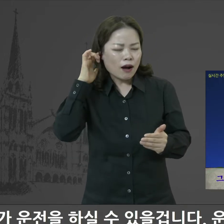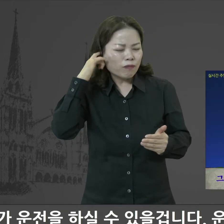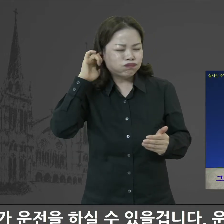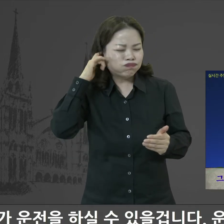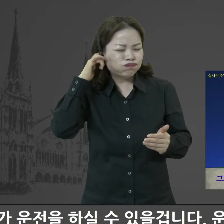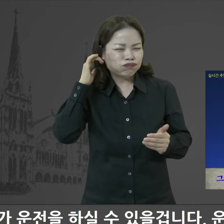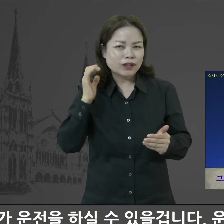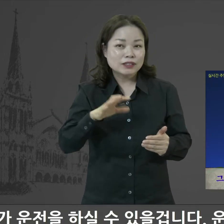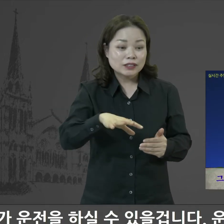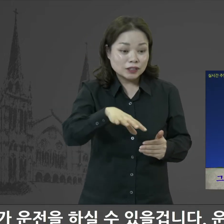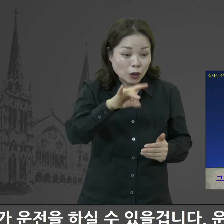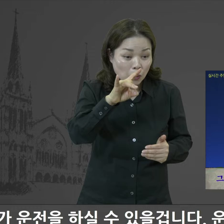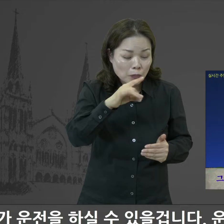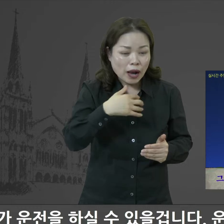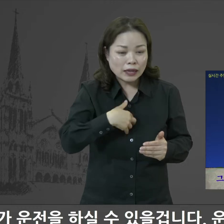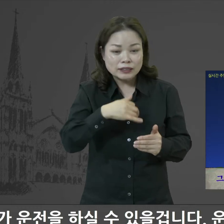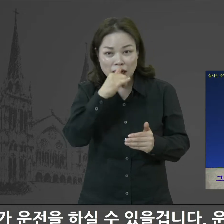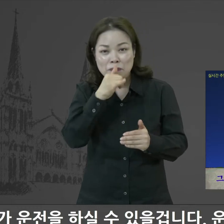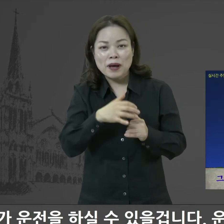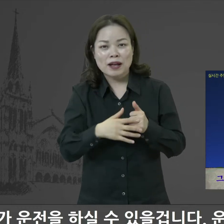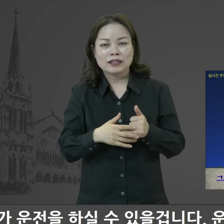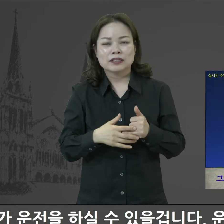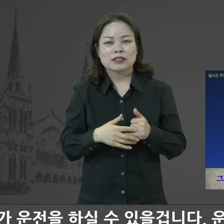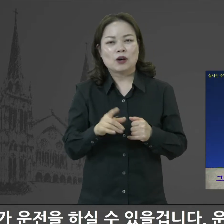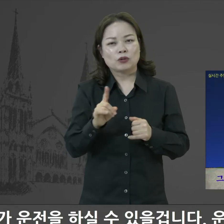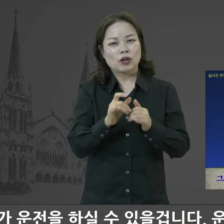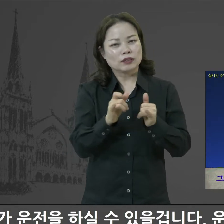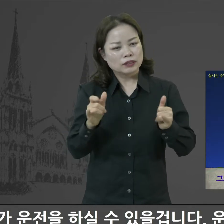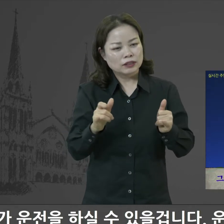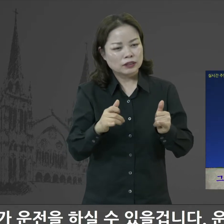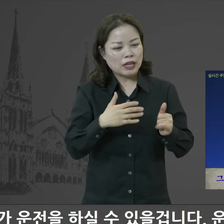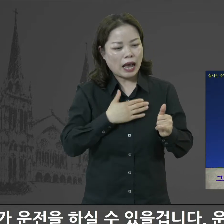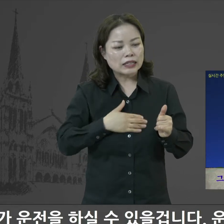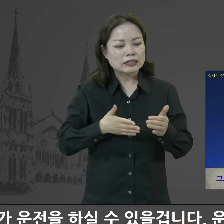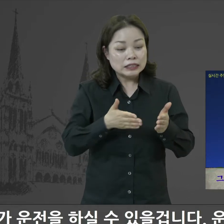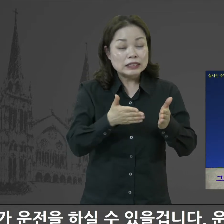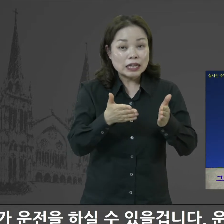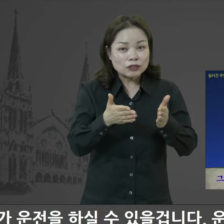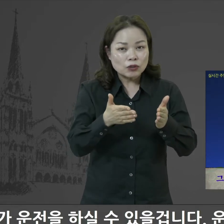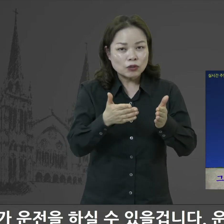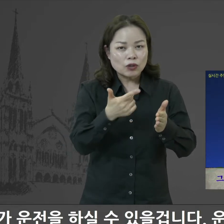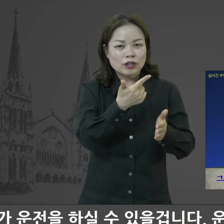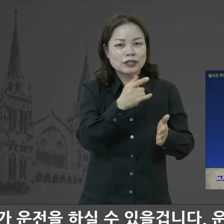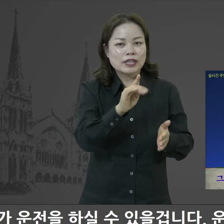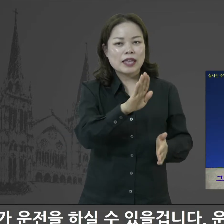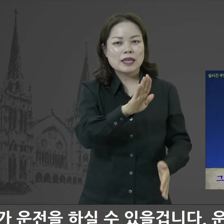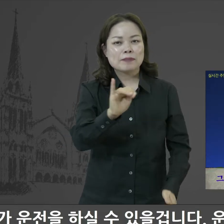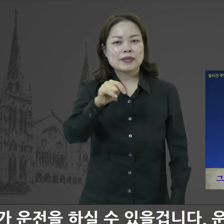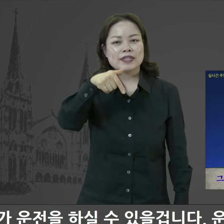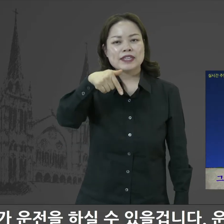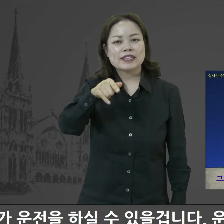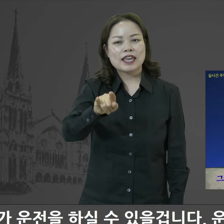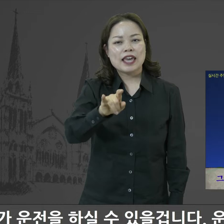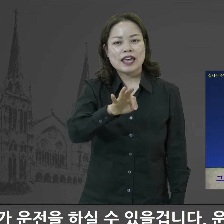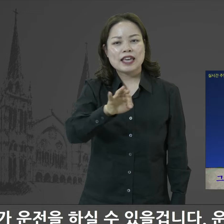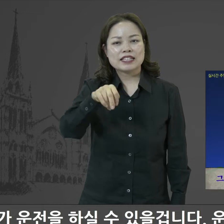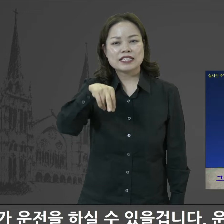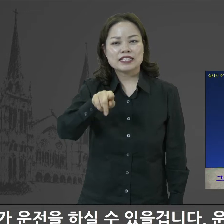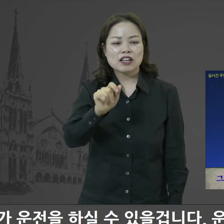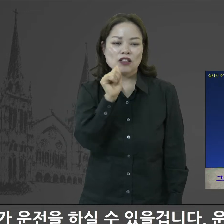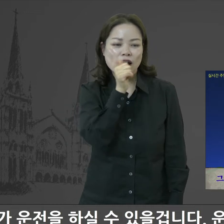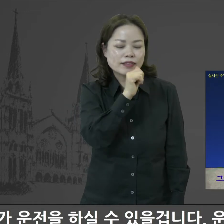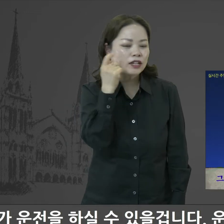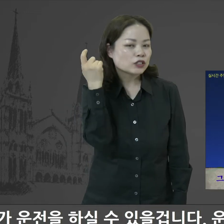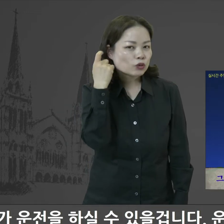가는 길만 한 번씩 켜시는 분도 있고, 어떤 분은 아는 길이라도 꼭 내비게이션을 틀고 안내를 시작하고